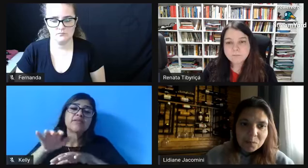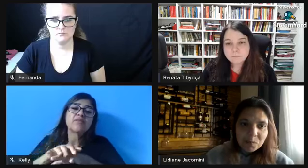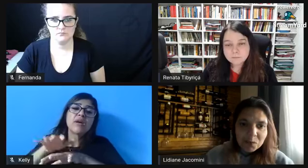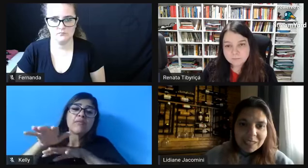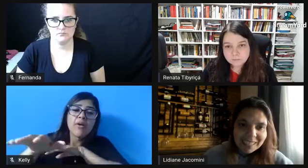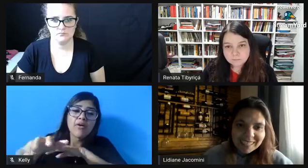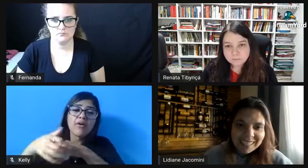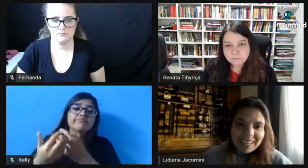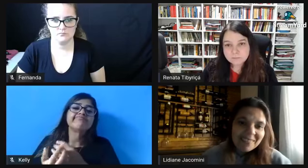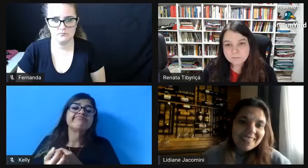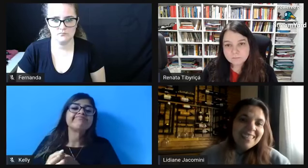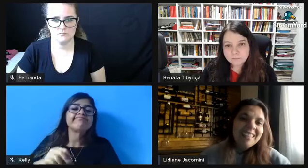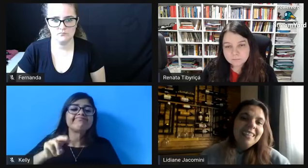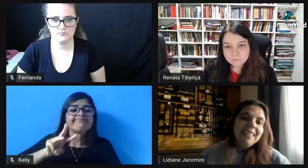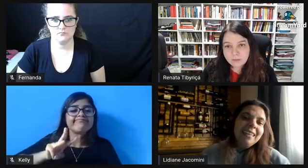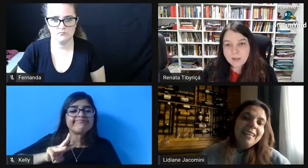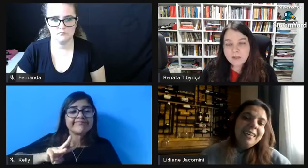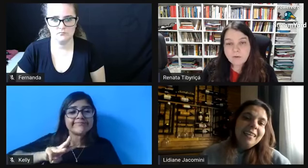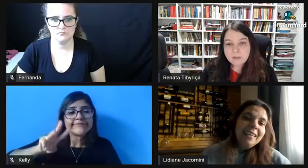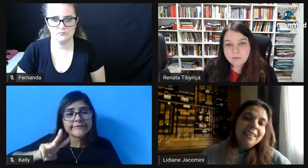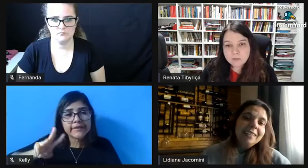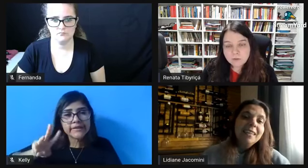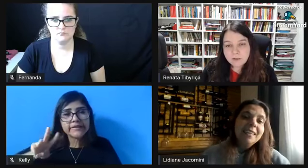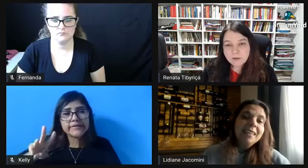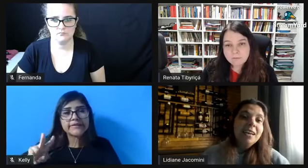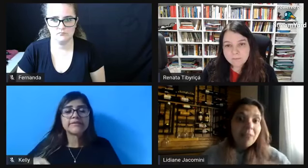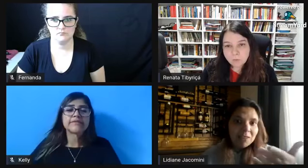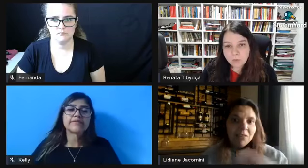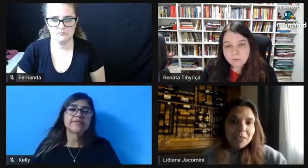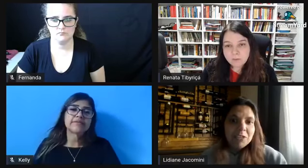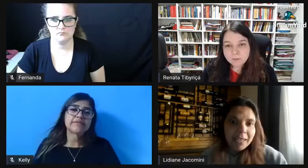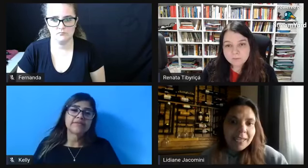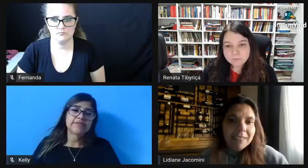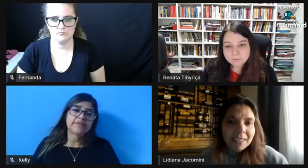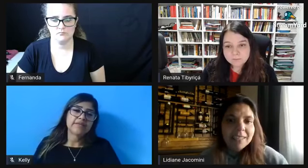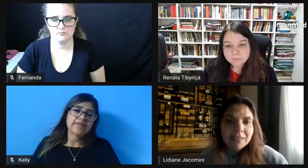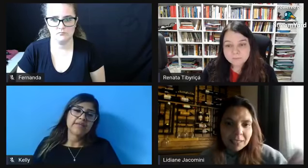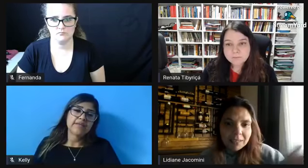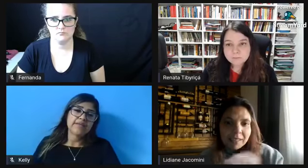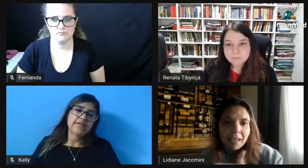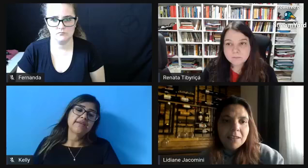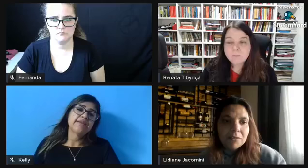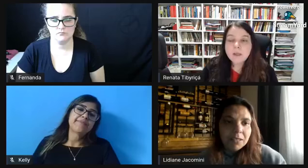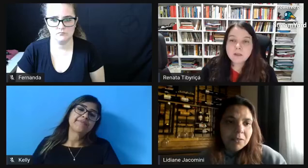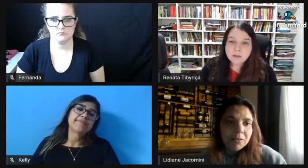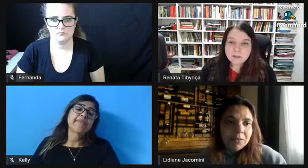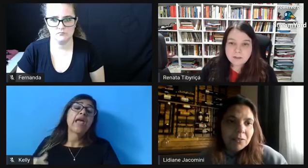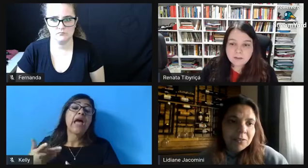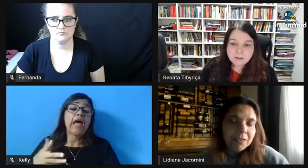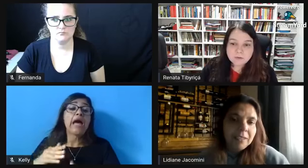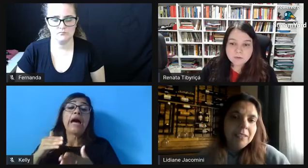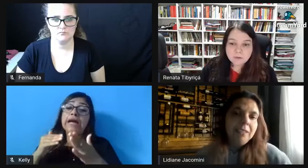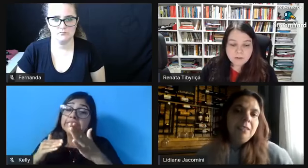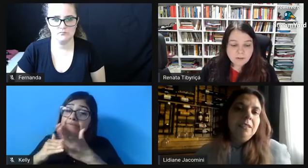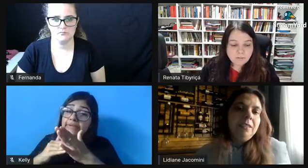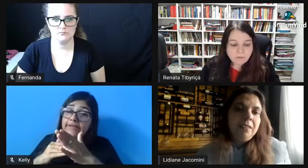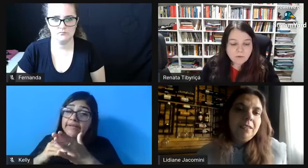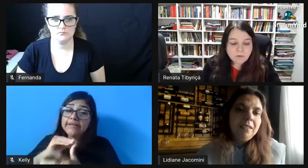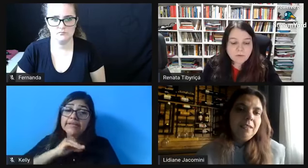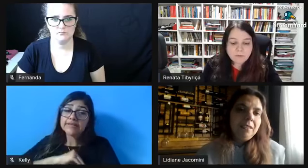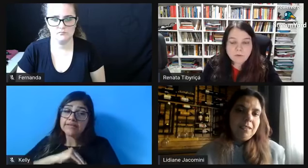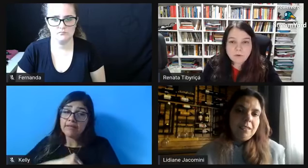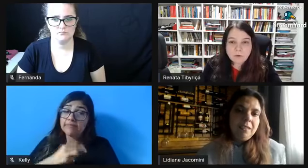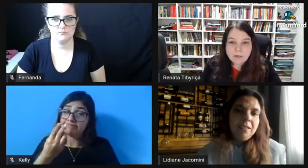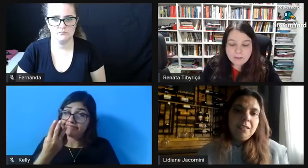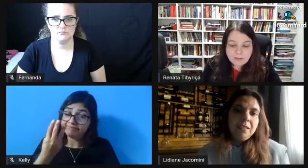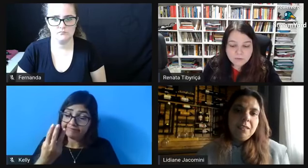site que elas podem acessar. Então, eu falar novamente da renda, né? Que são até 3 salários, não é isso? Isso. Eu